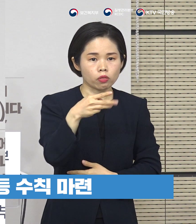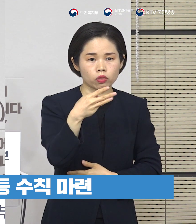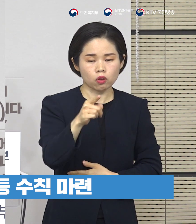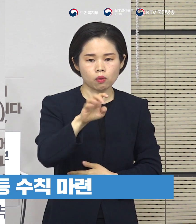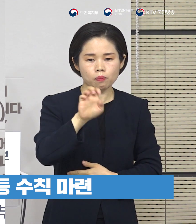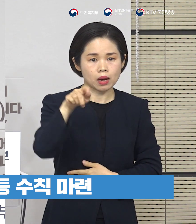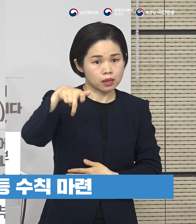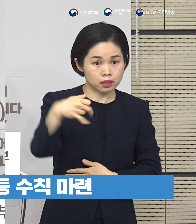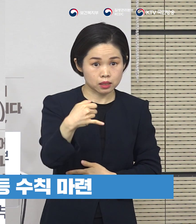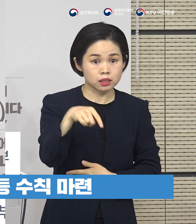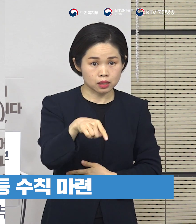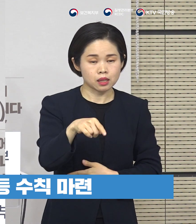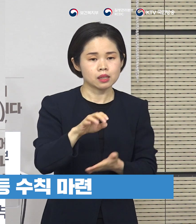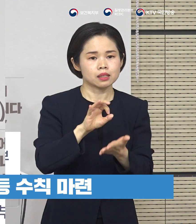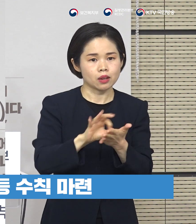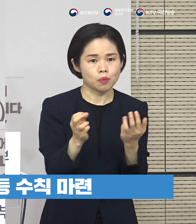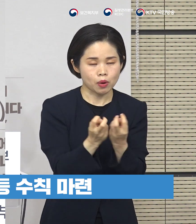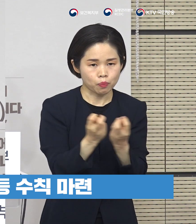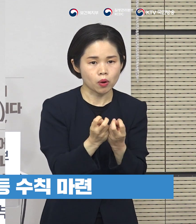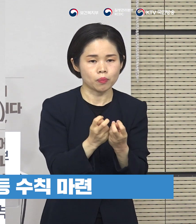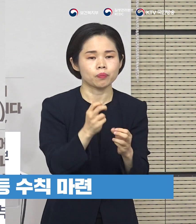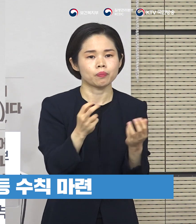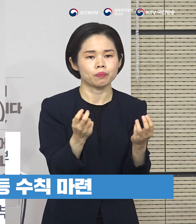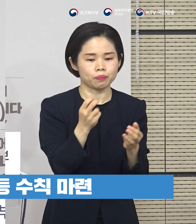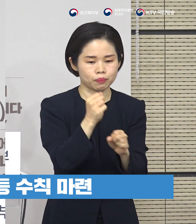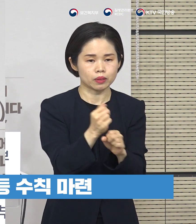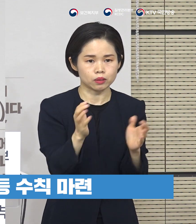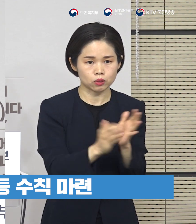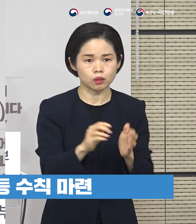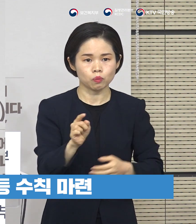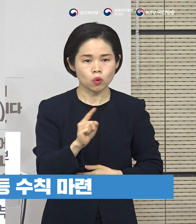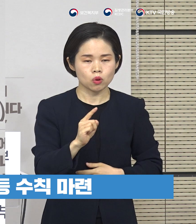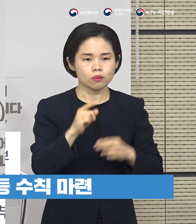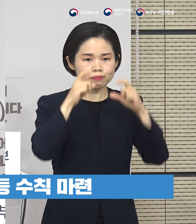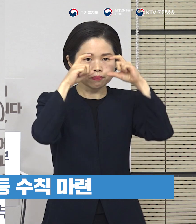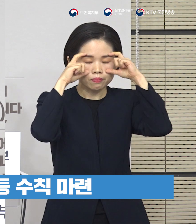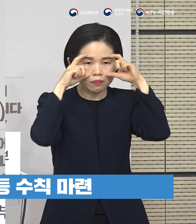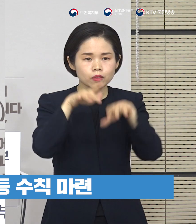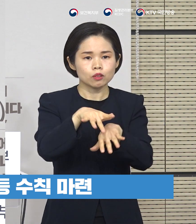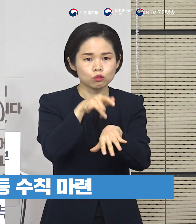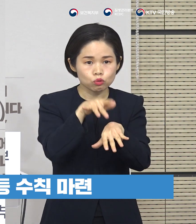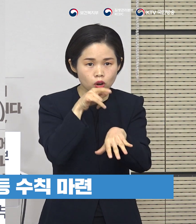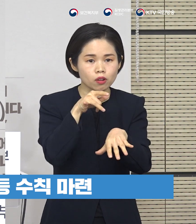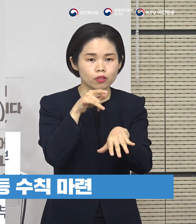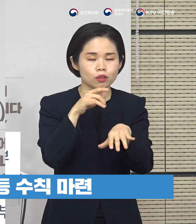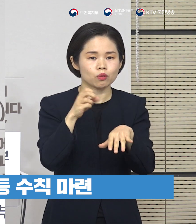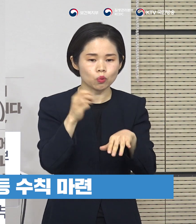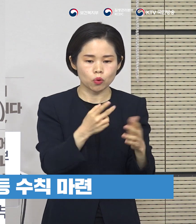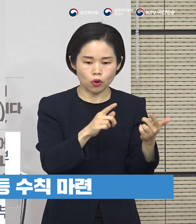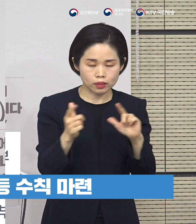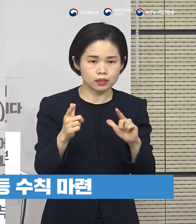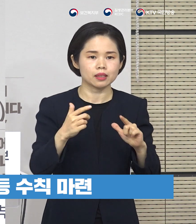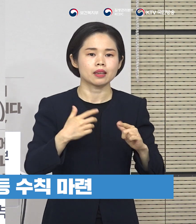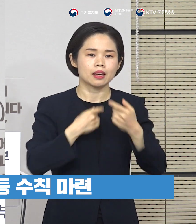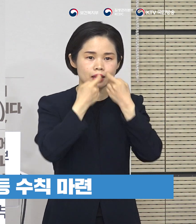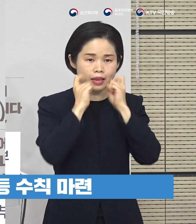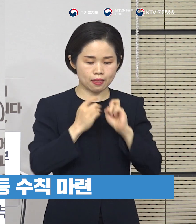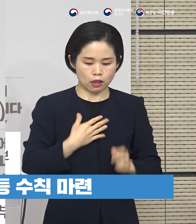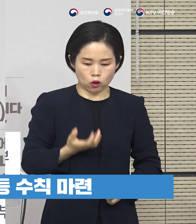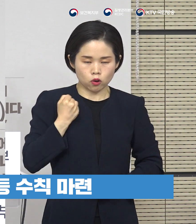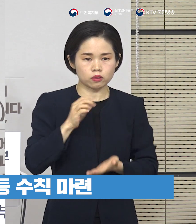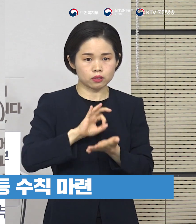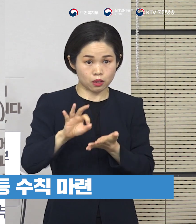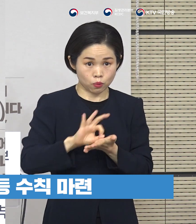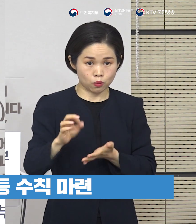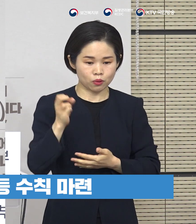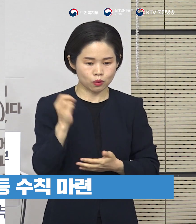워터파크 등의 유원시설에 활용 가능한 방역수칙도 추가로 마련하였습니다. 수건, 수영복, 수경